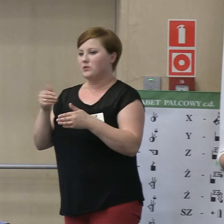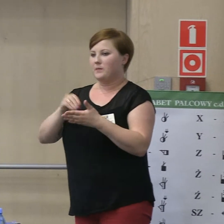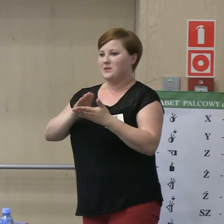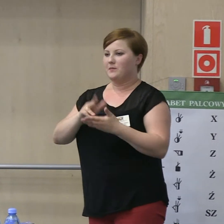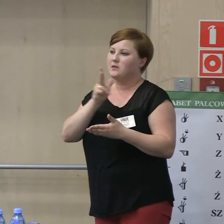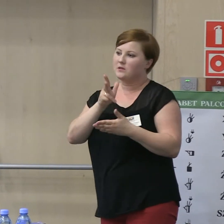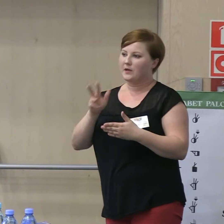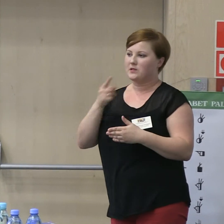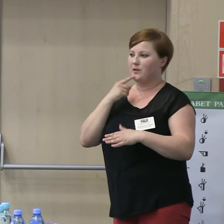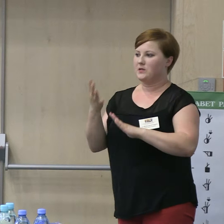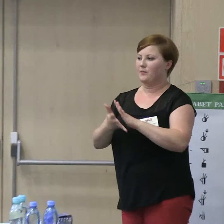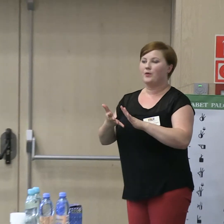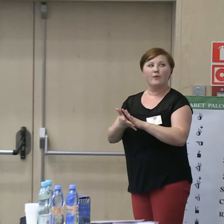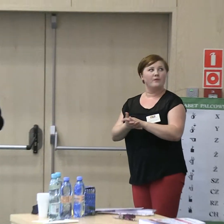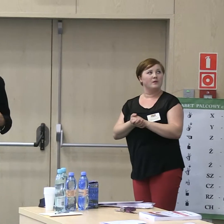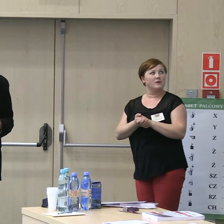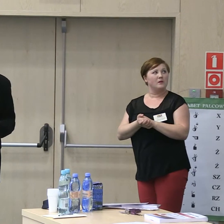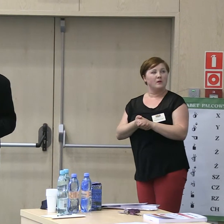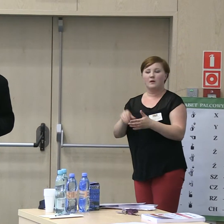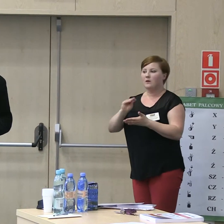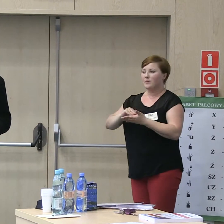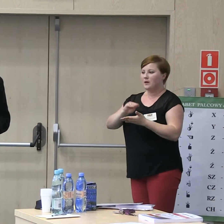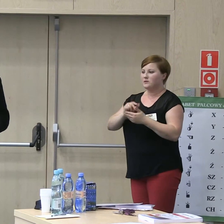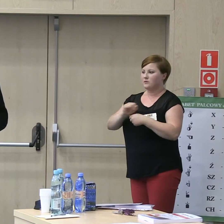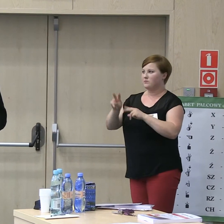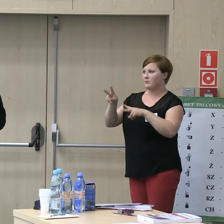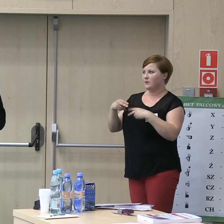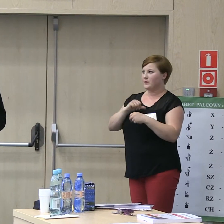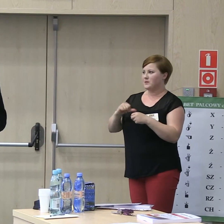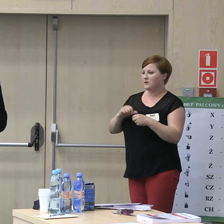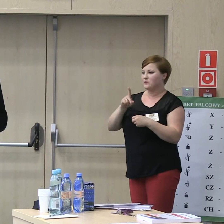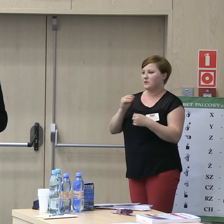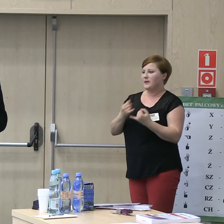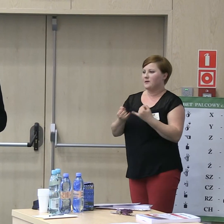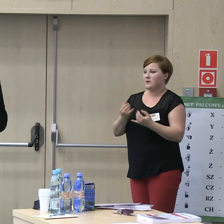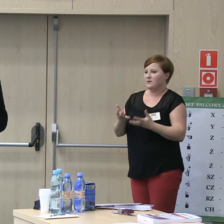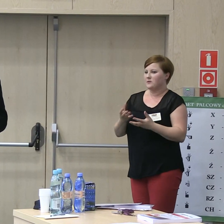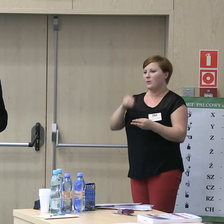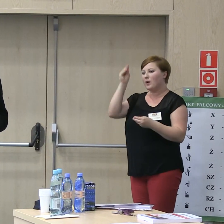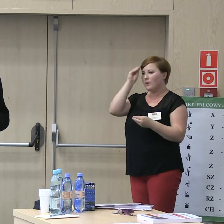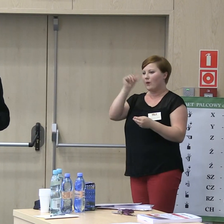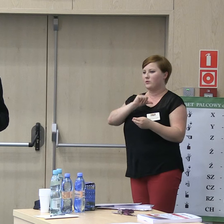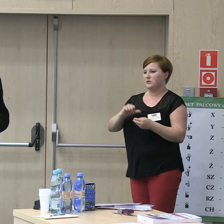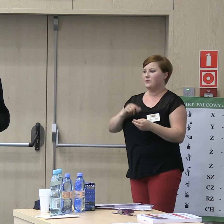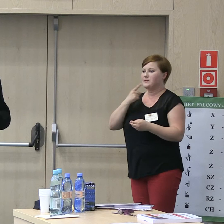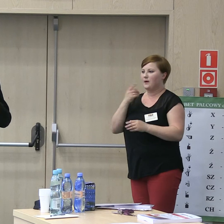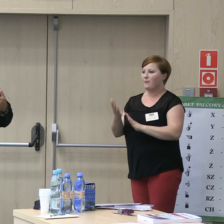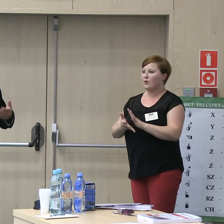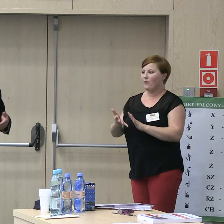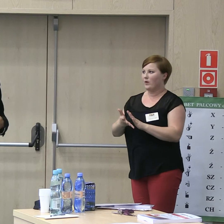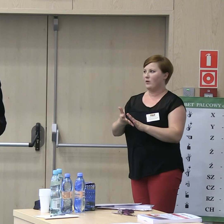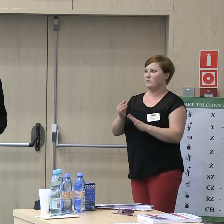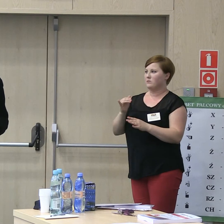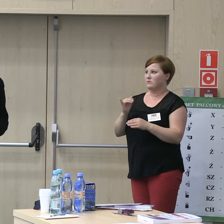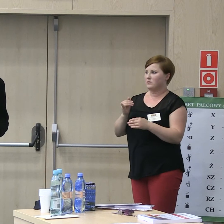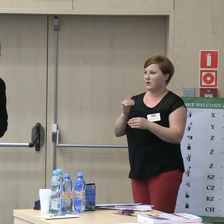każdy język migowy. Praktycznie sprowadza się to do tego, że jeśli chcemy się nauczyć języka migowego,